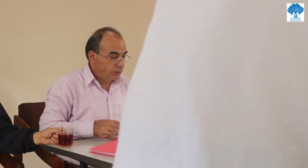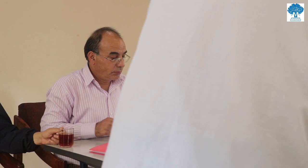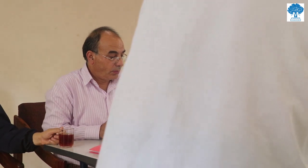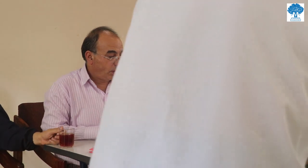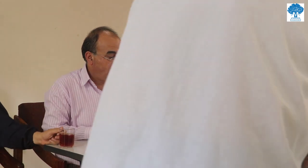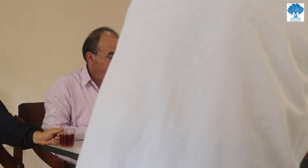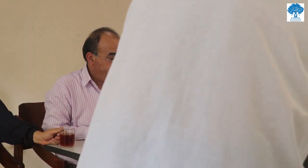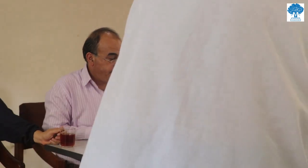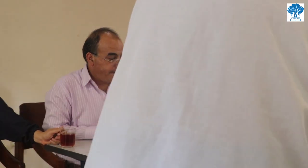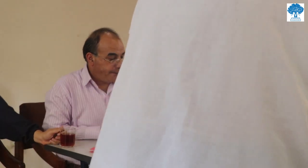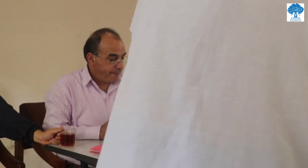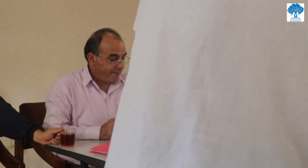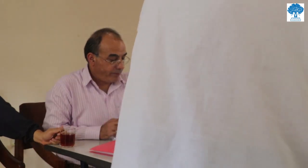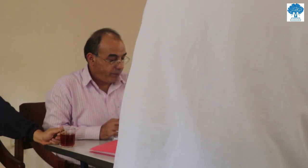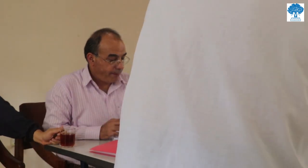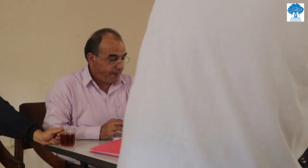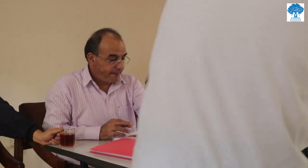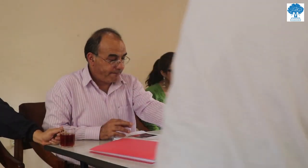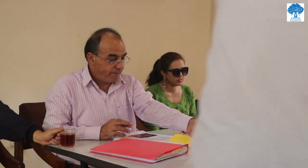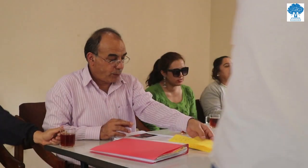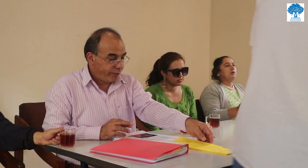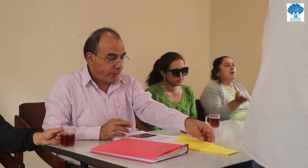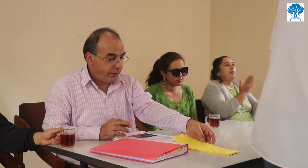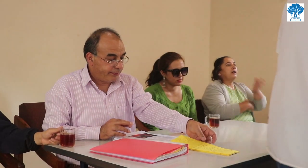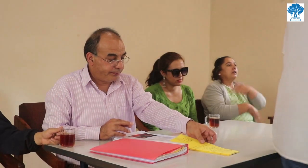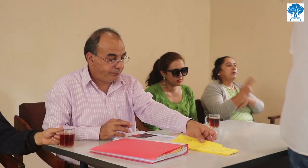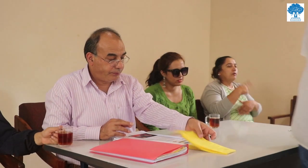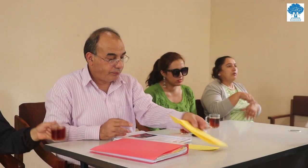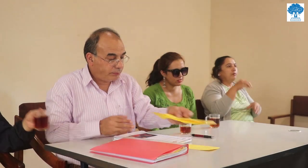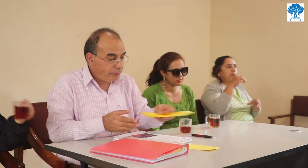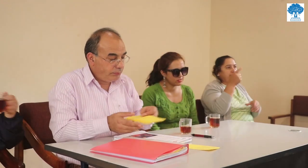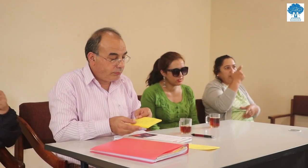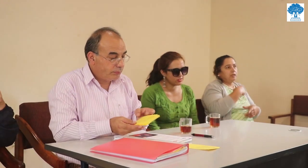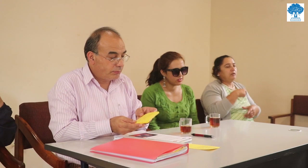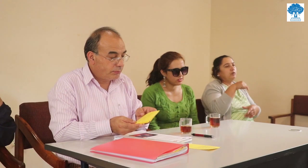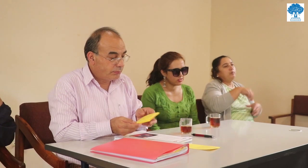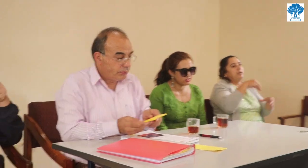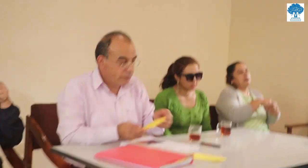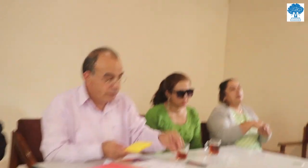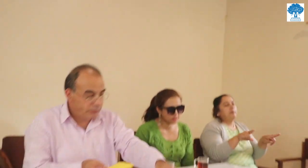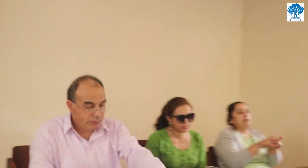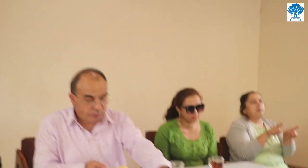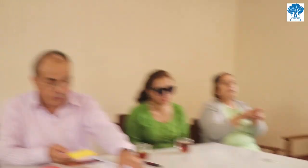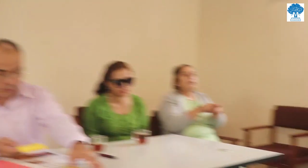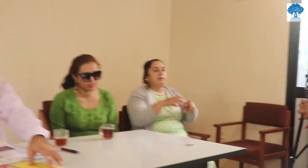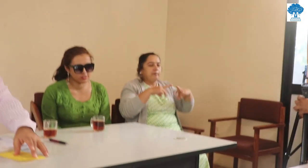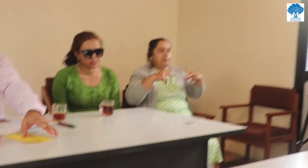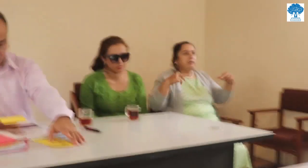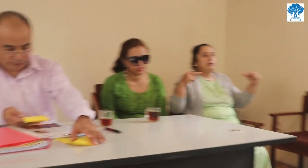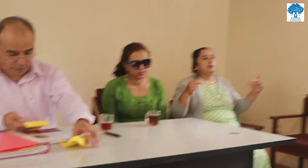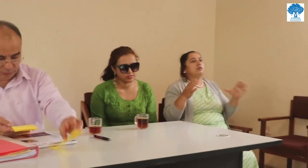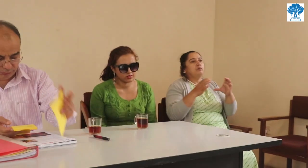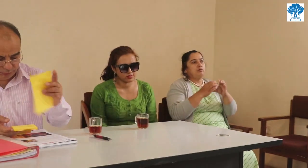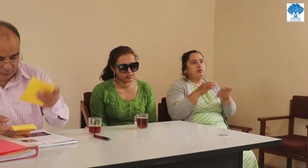अनरोड र मार्जिनलाइज ग्रुपहरू इन्क्लुडिङ इन्क्लुडिङ डिसेबिलिटी र डिसेबिलिटीभित्र पनि विभिन्न किसिमका ग्रुपहरू, अन्डर